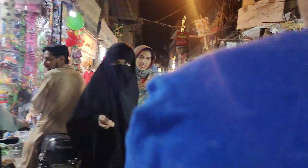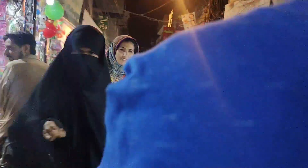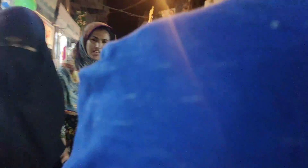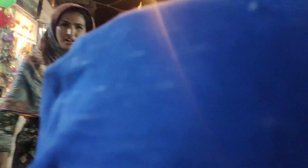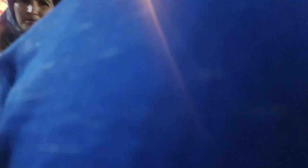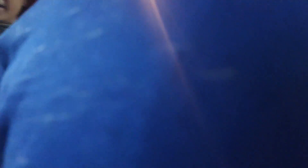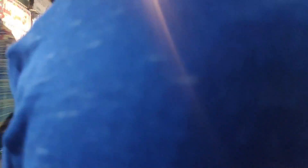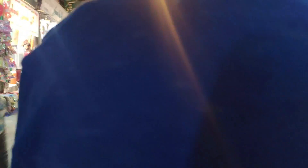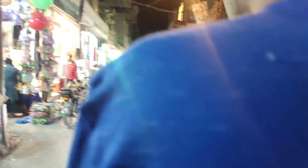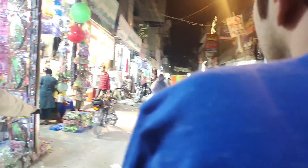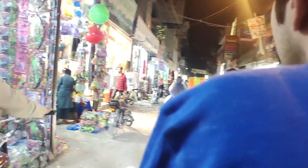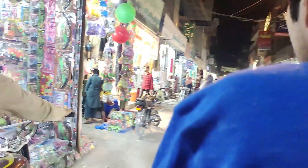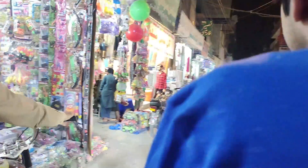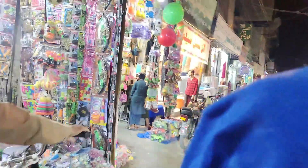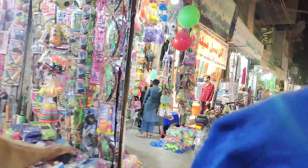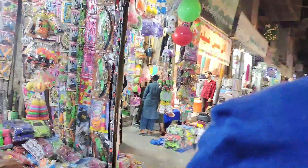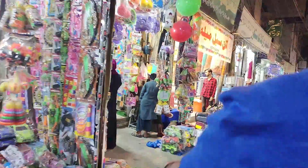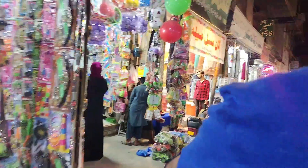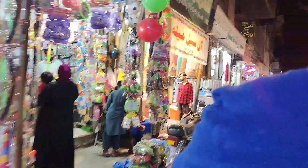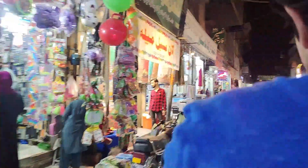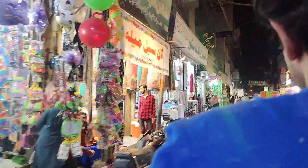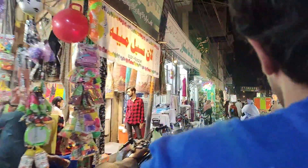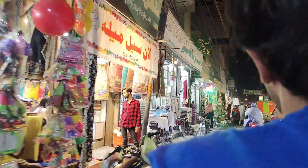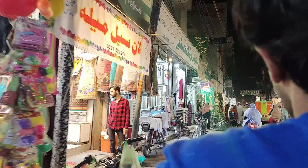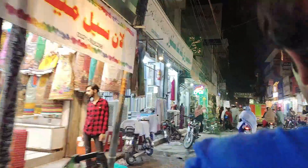तो ये देख सकते हैं आप, इंतहाई रश होता है यहाँ पे।